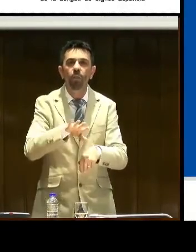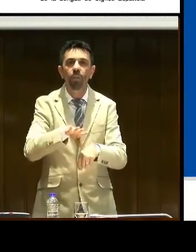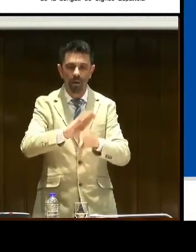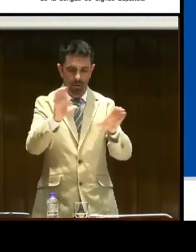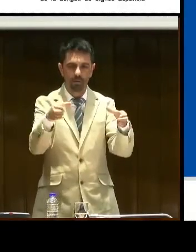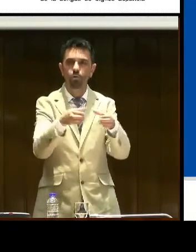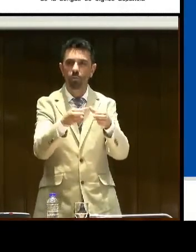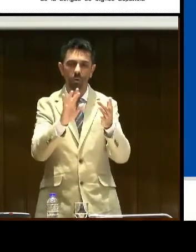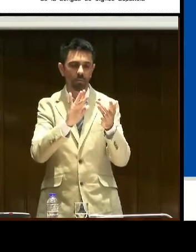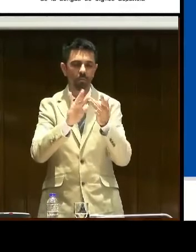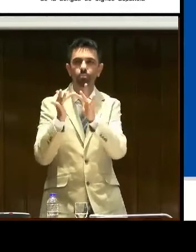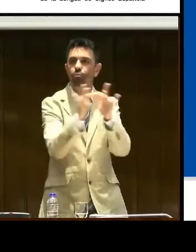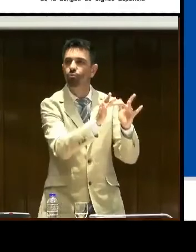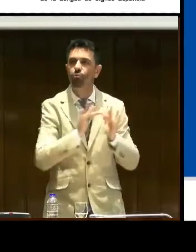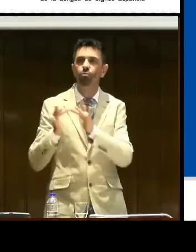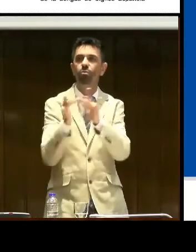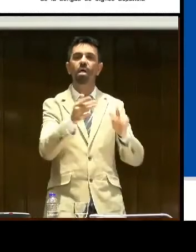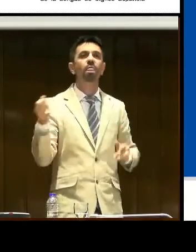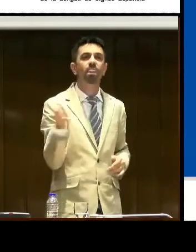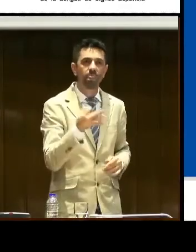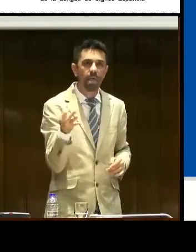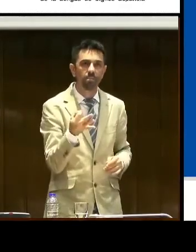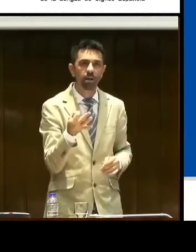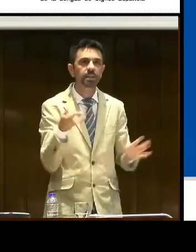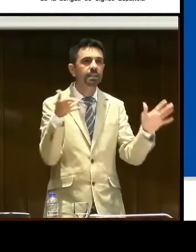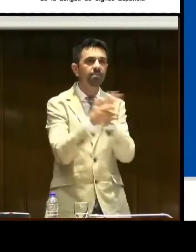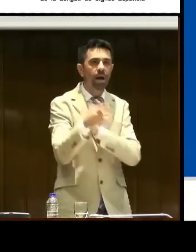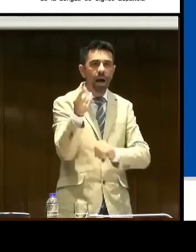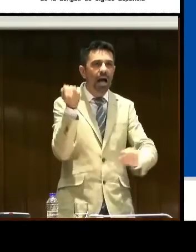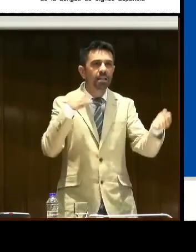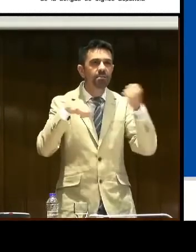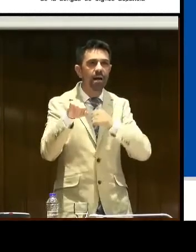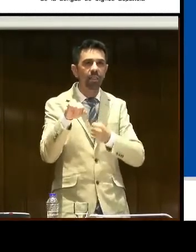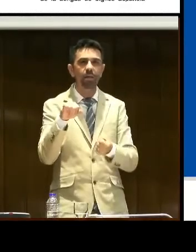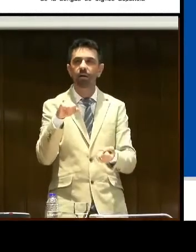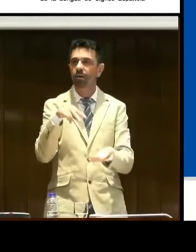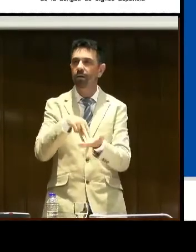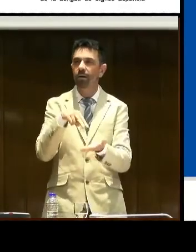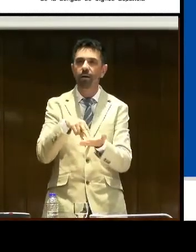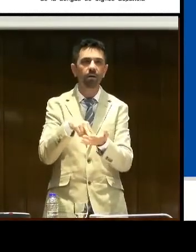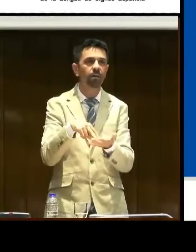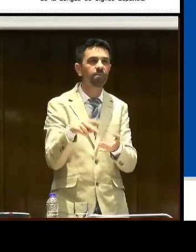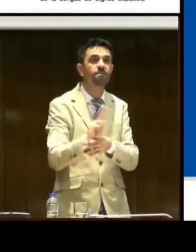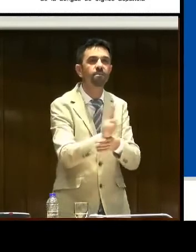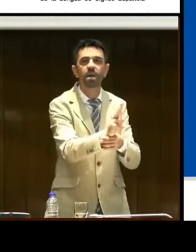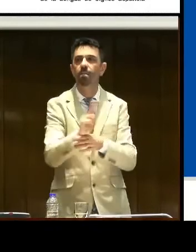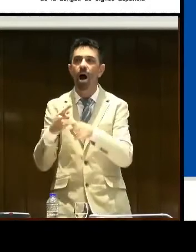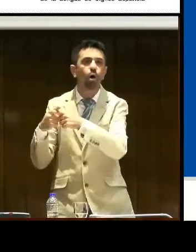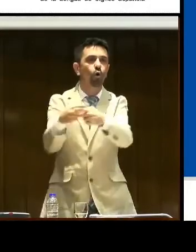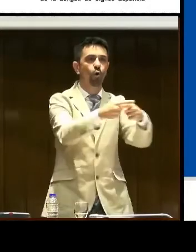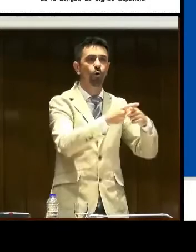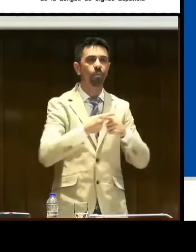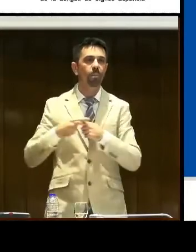el otro. Supone un acto vivo, compartido. y así se